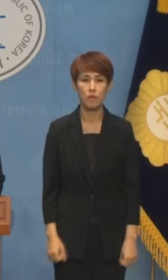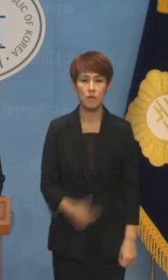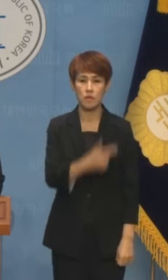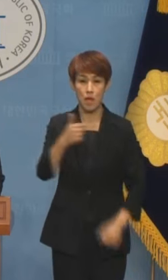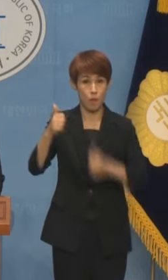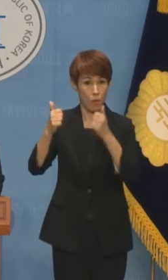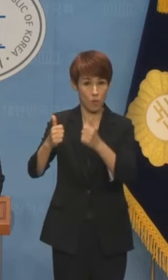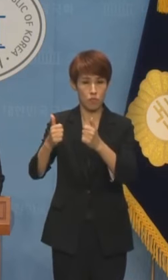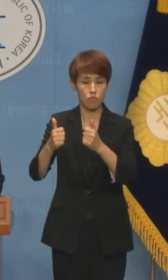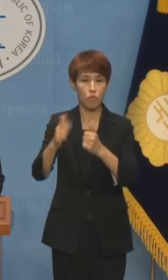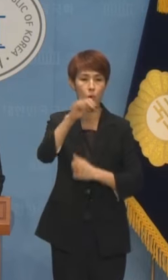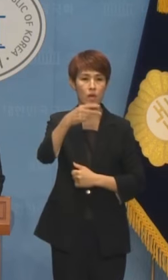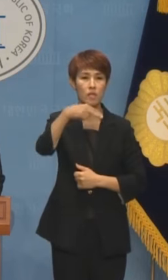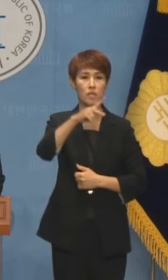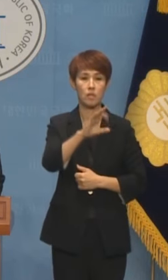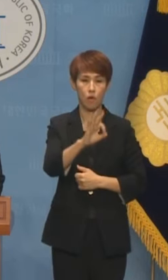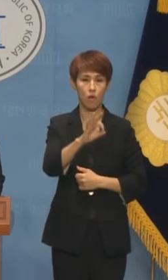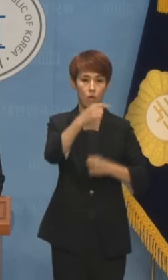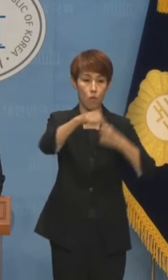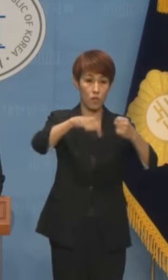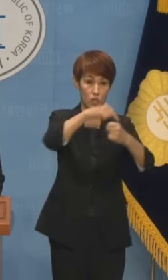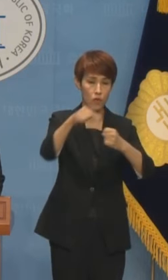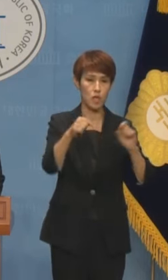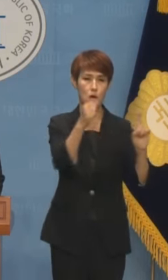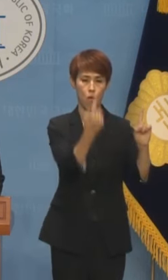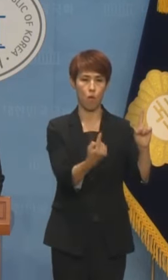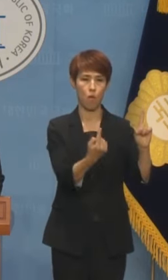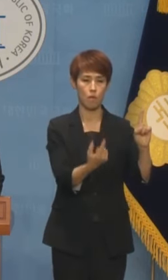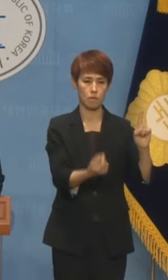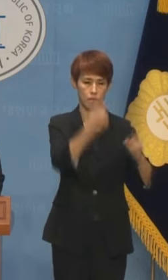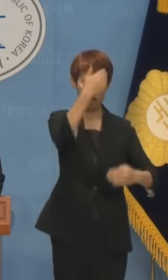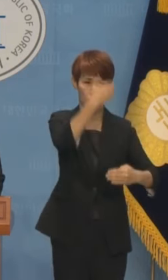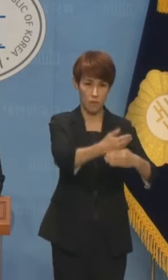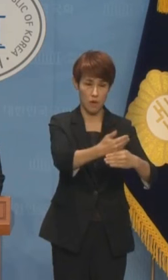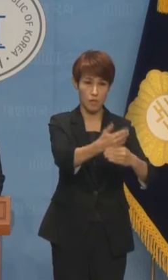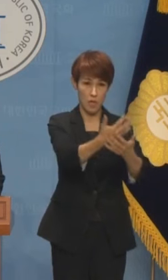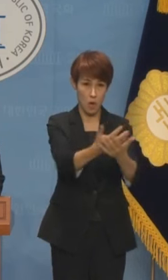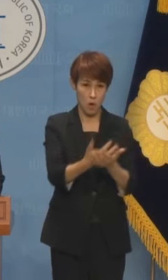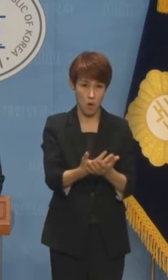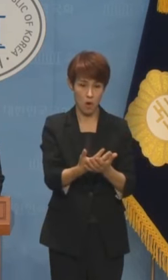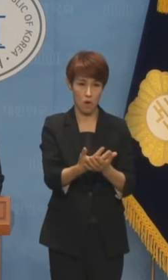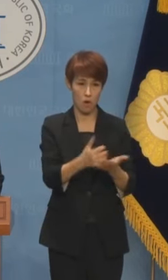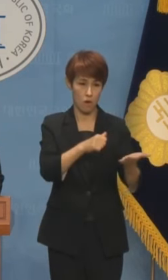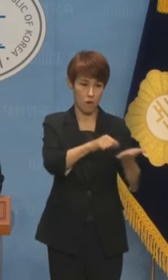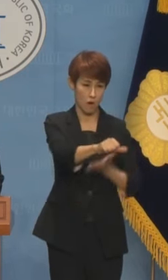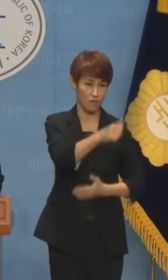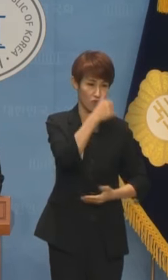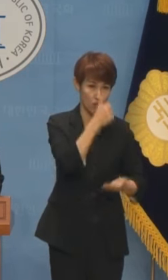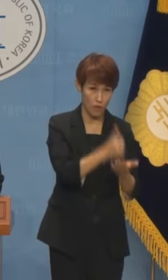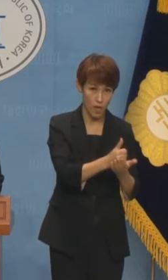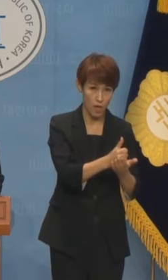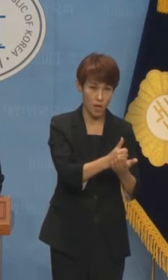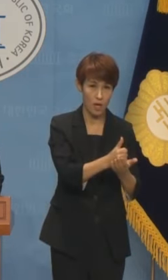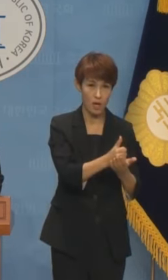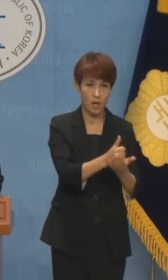대법원이 월성원전 1호기 조기 폐쇄 관련 자료들을 삭제한 혐의로 재판에